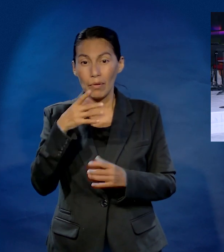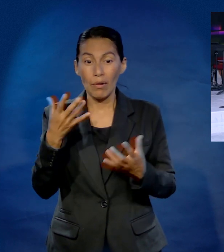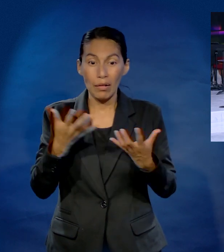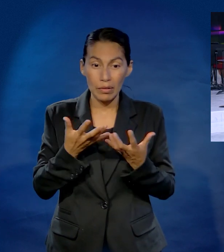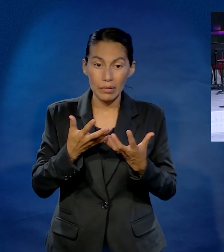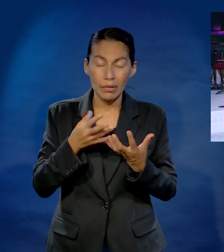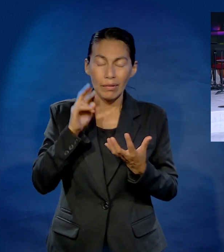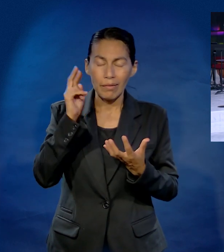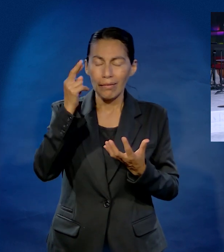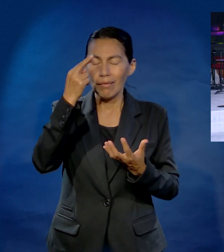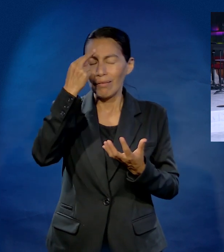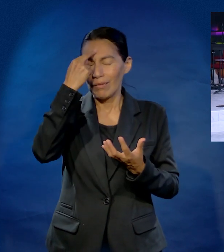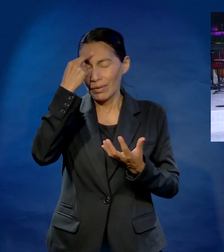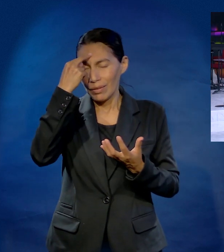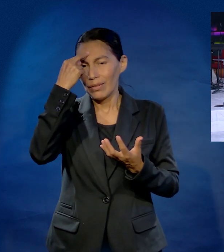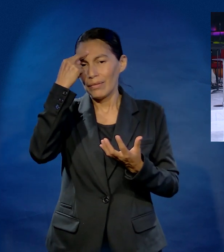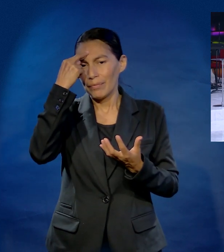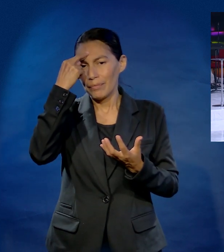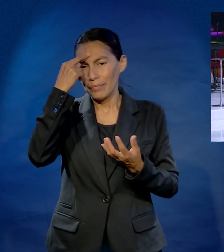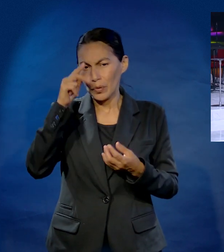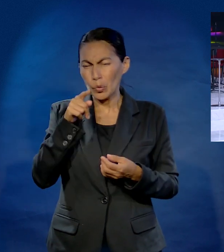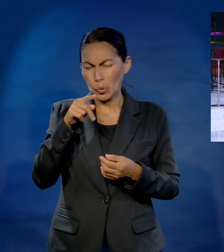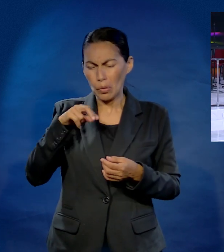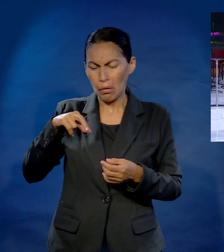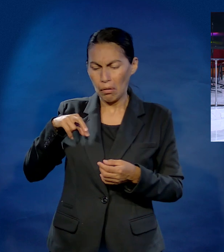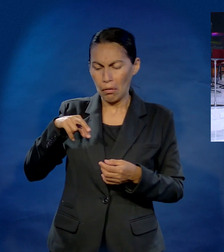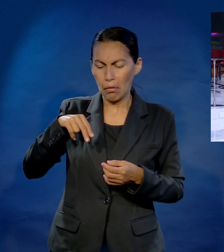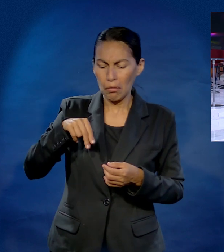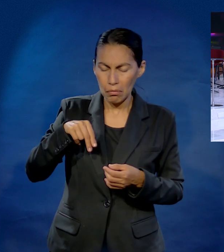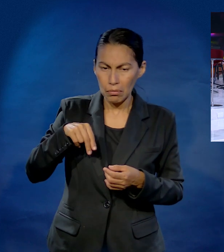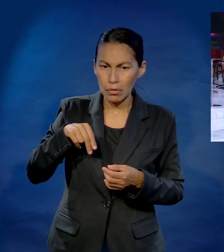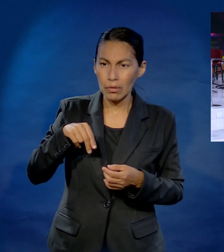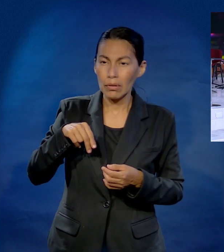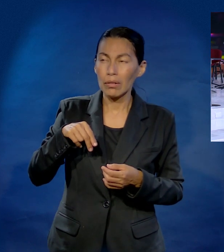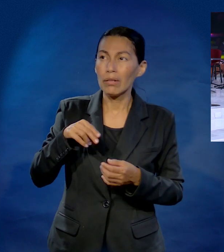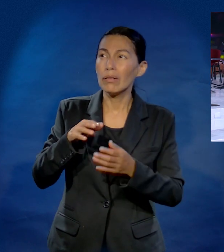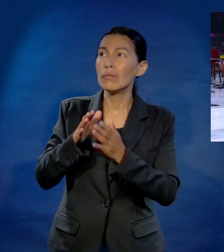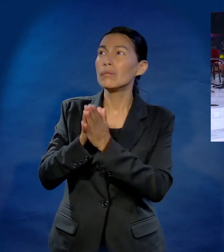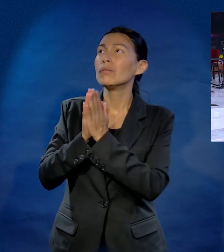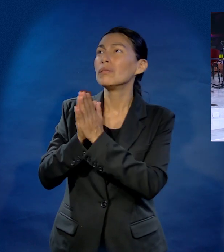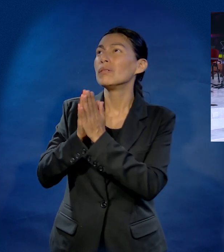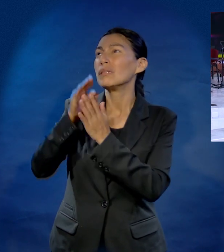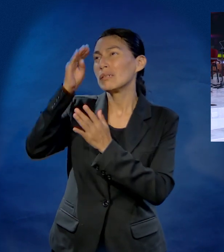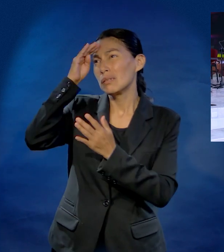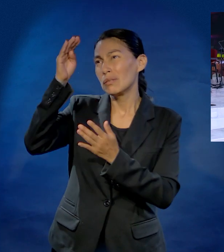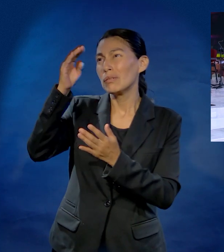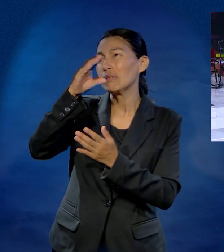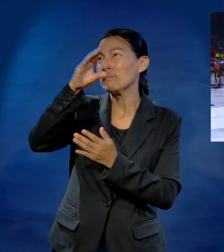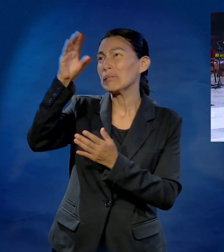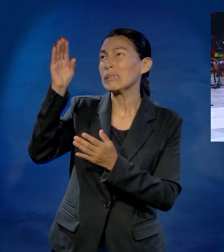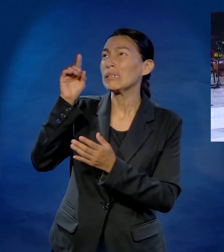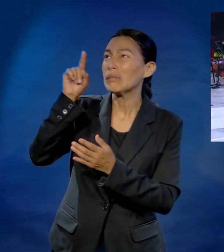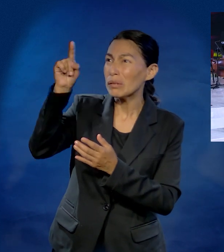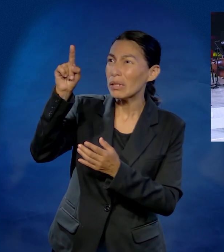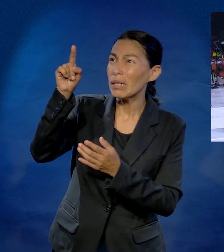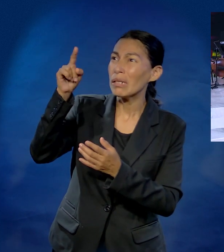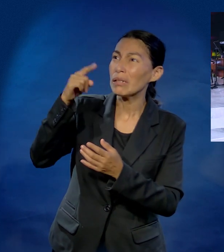poquito y dile al Señor: yo quiero vivir en el reino de los cielos. ¿Quién desea decirle eso al